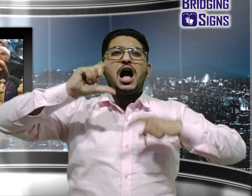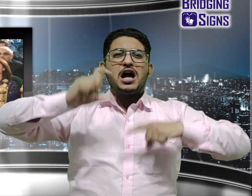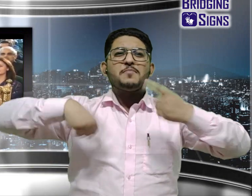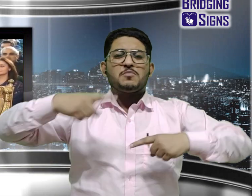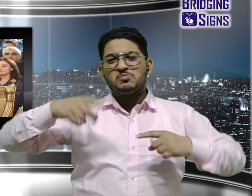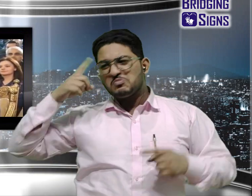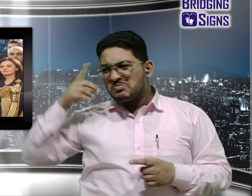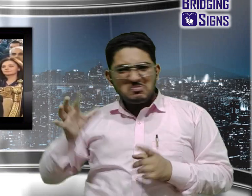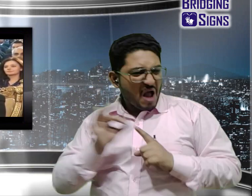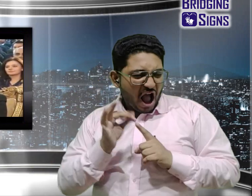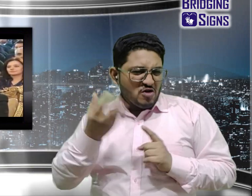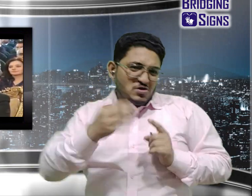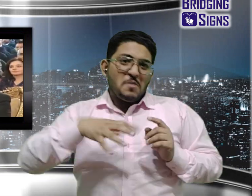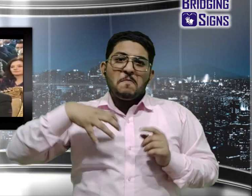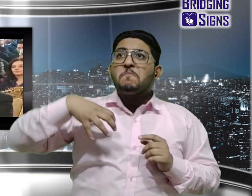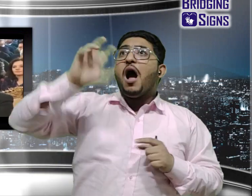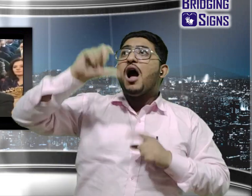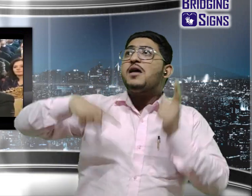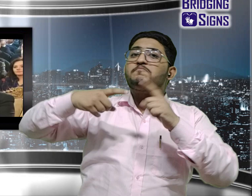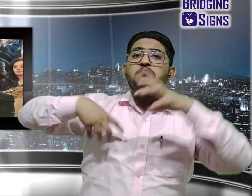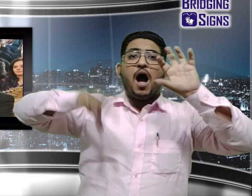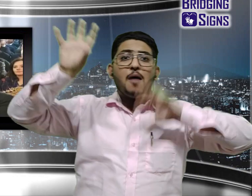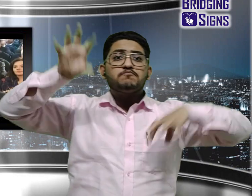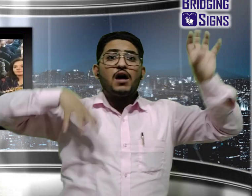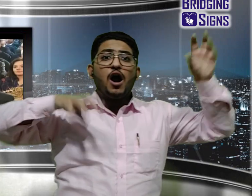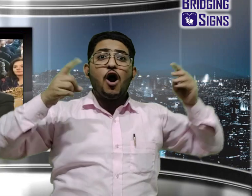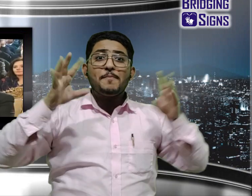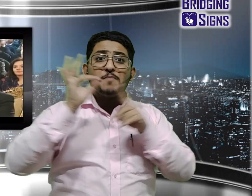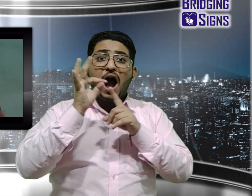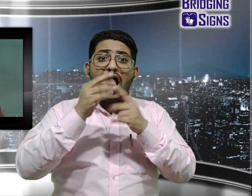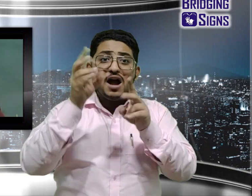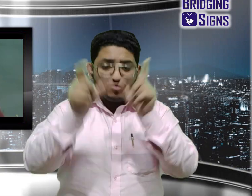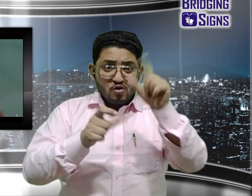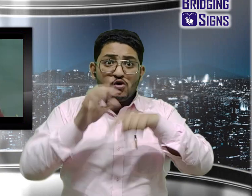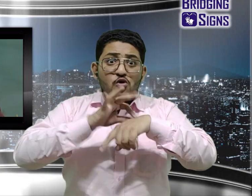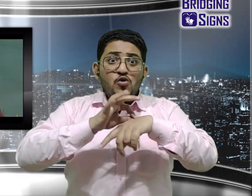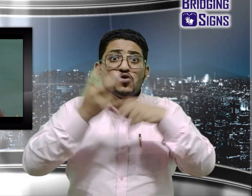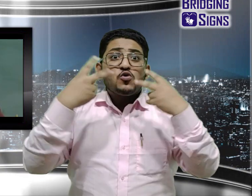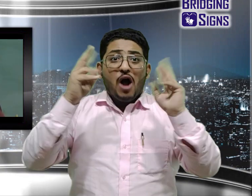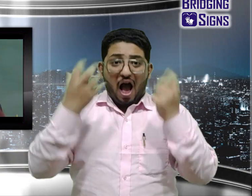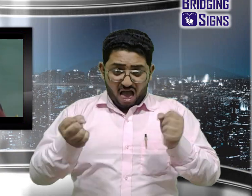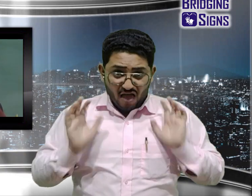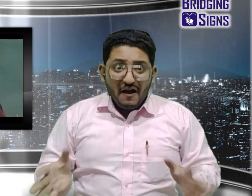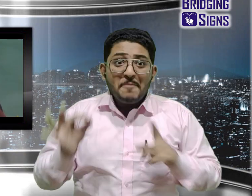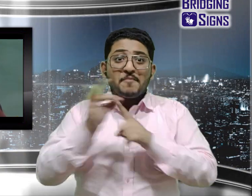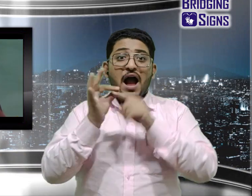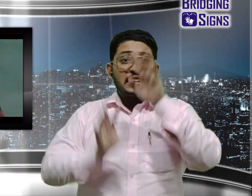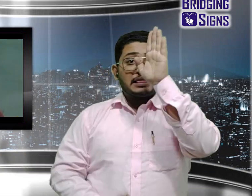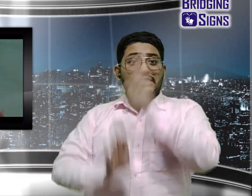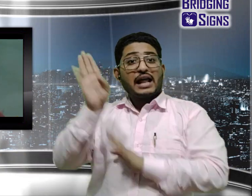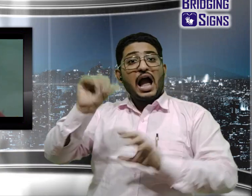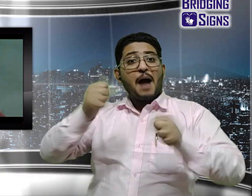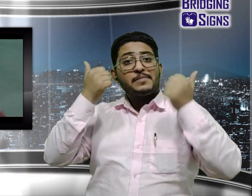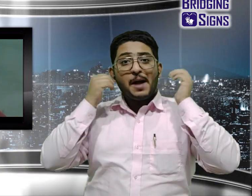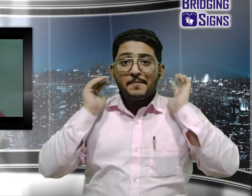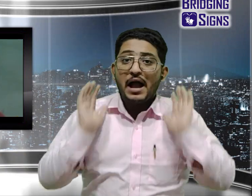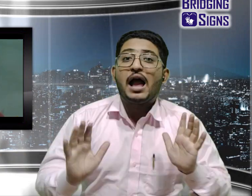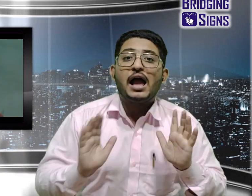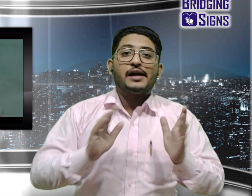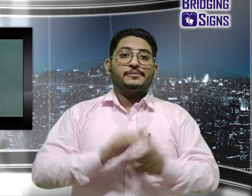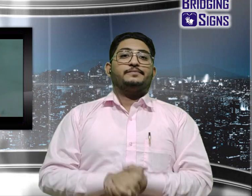रहा है, कंपनियों को स्केल कर रहा है, उनको बेच रहा है, ये सब लोग आज तैयार हैं पाकिस्तान की तरक्की के तरफ कंट्रीब्यूट करने के